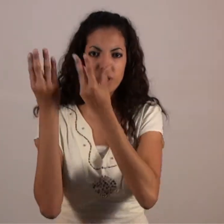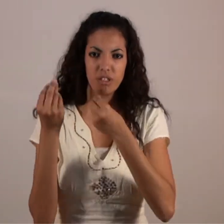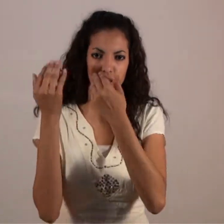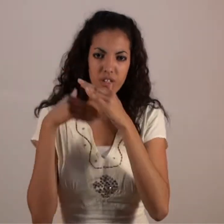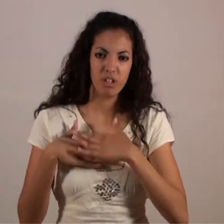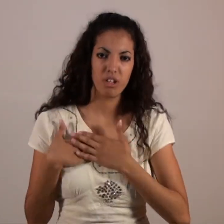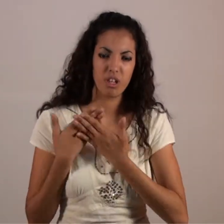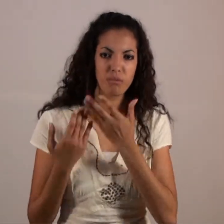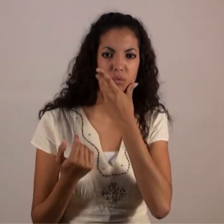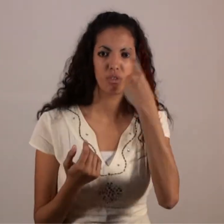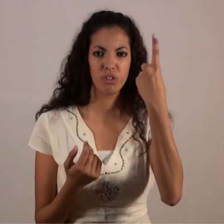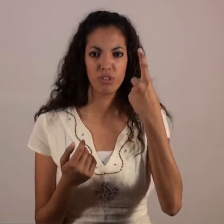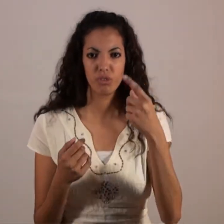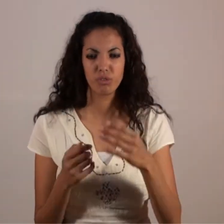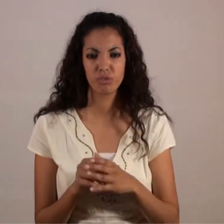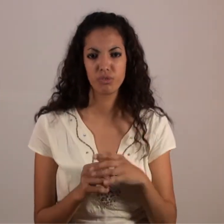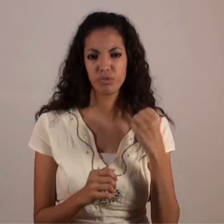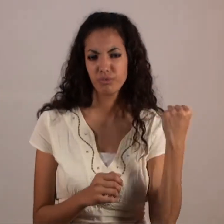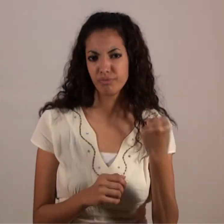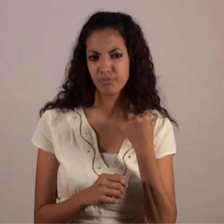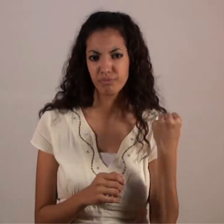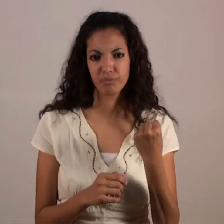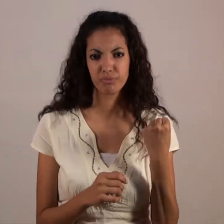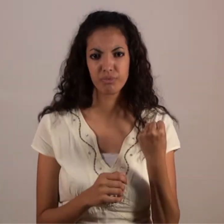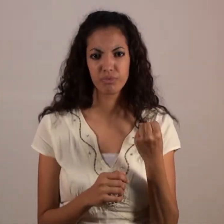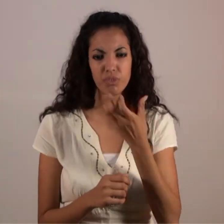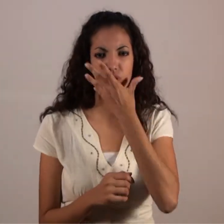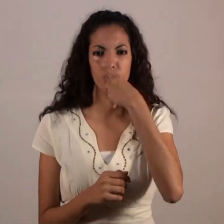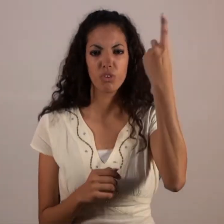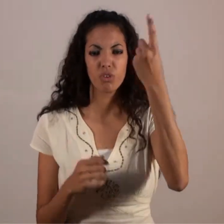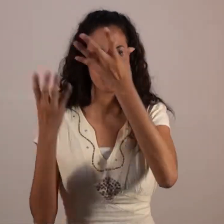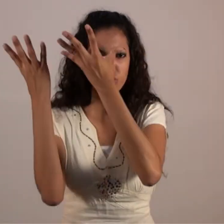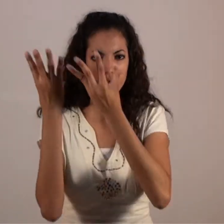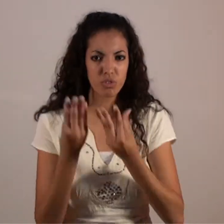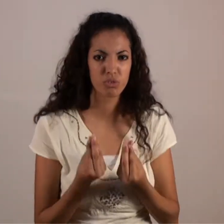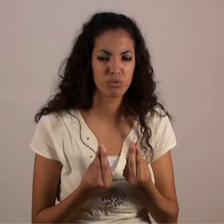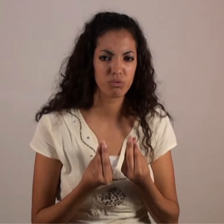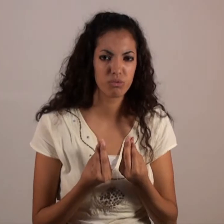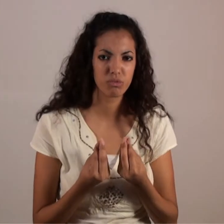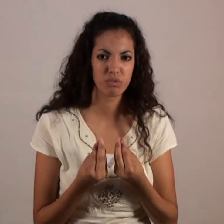puntos importantes. Dios está a nuestro favor, versículo 31.